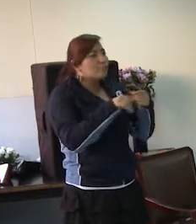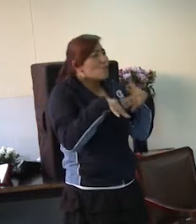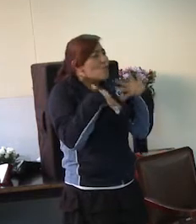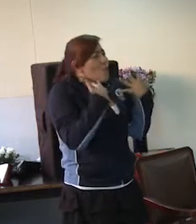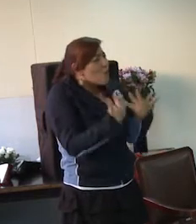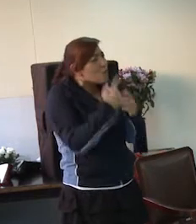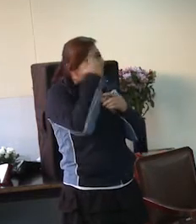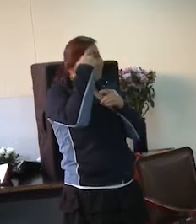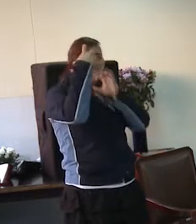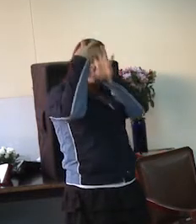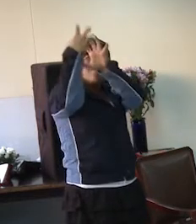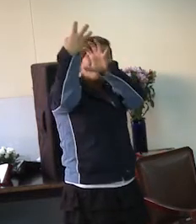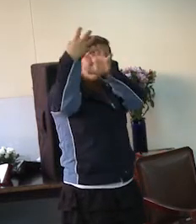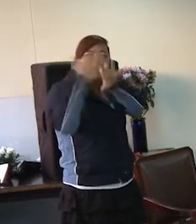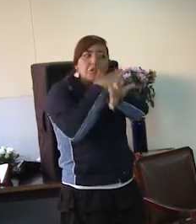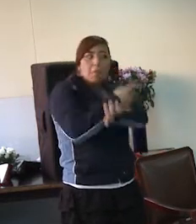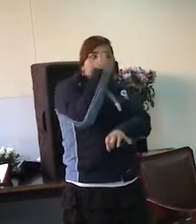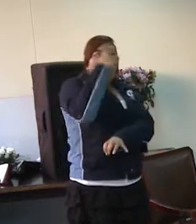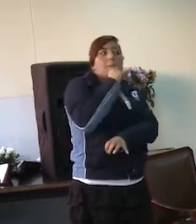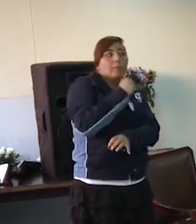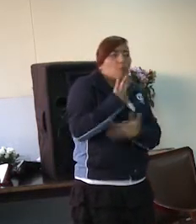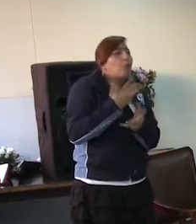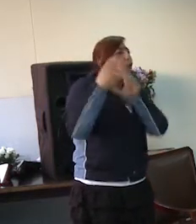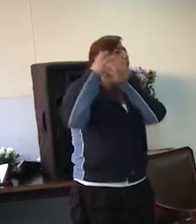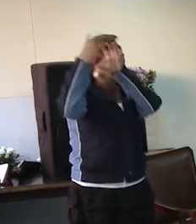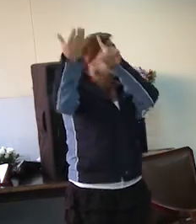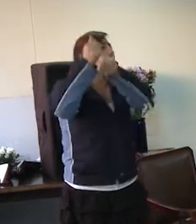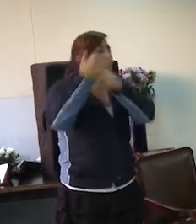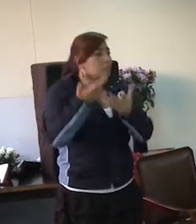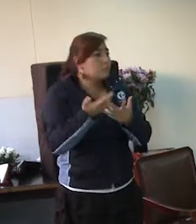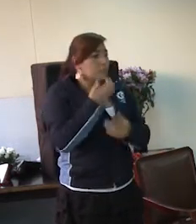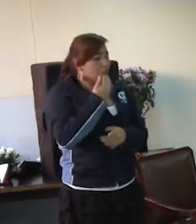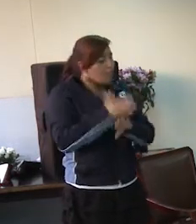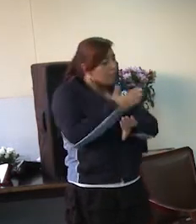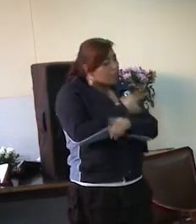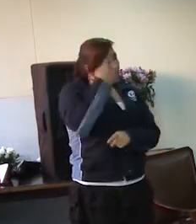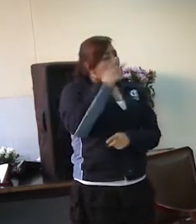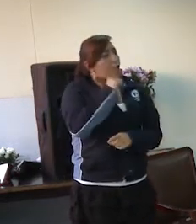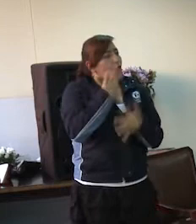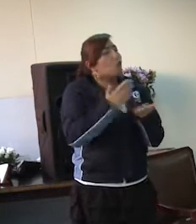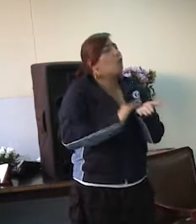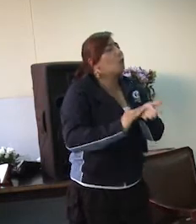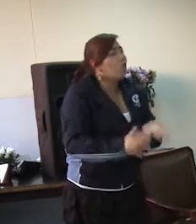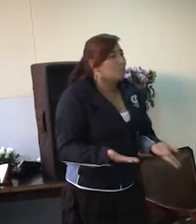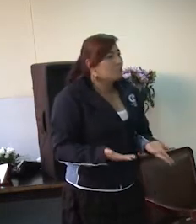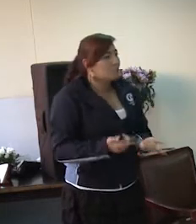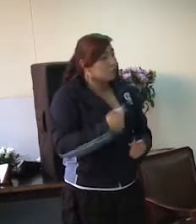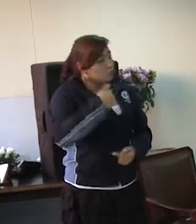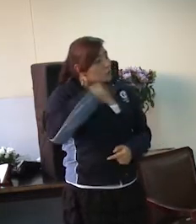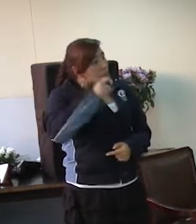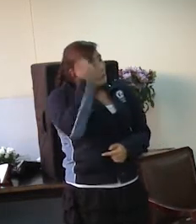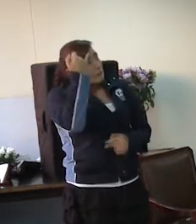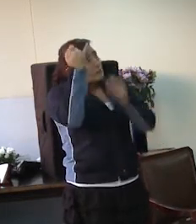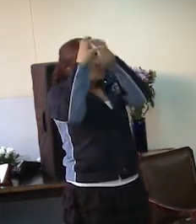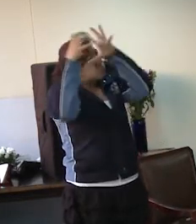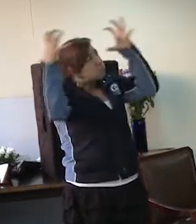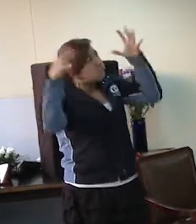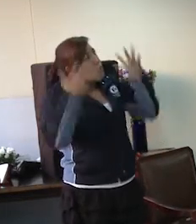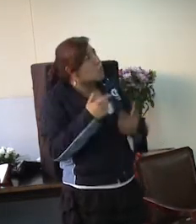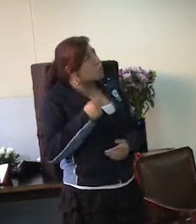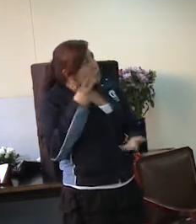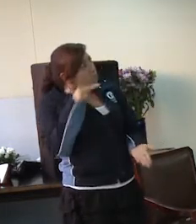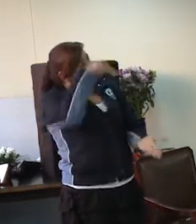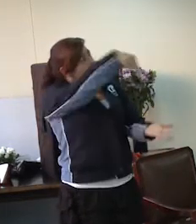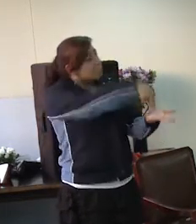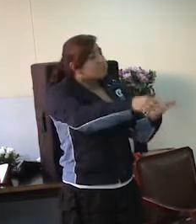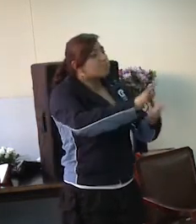un sueño si no lo he pensado? Si no lo pienso, ¿cómo lo soluciono? El imaginar llega al pensamiento y requiere del sujeto en comunidad tomar